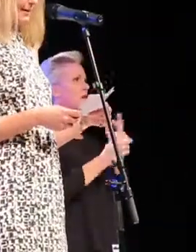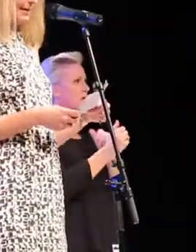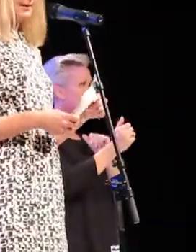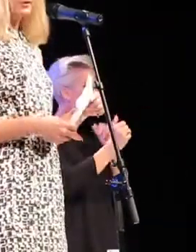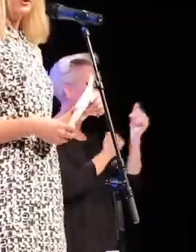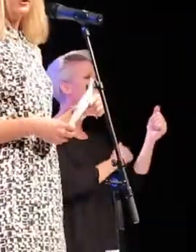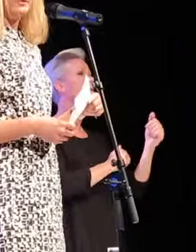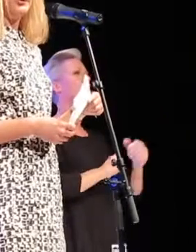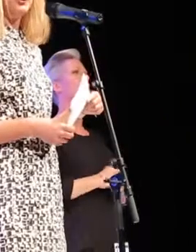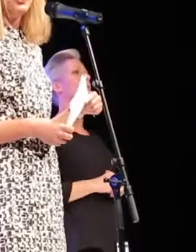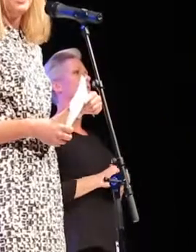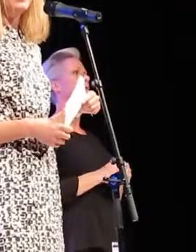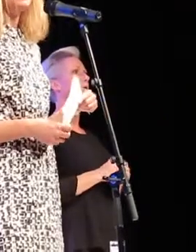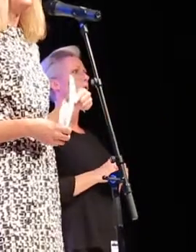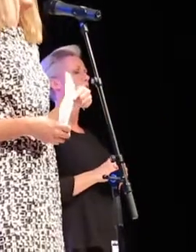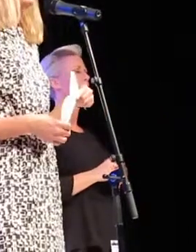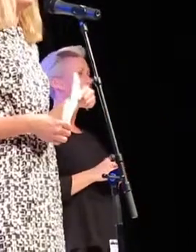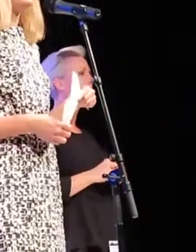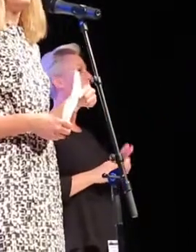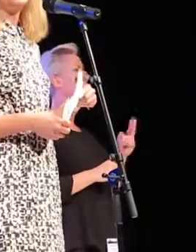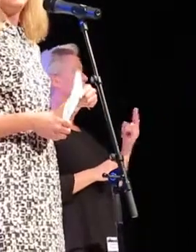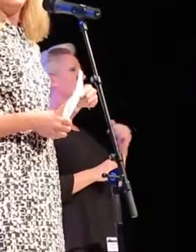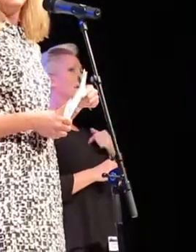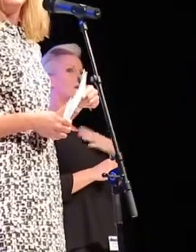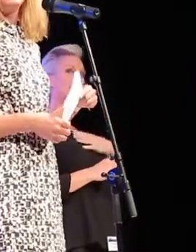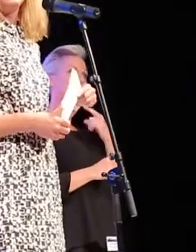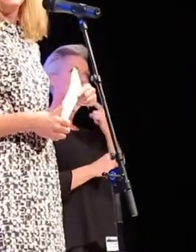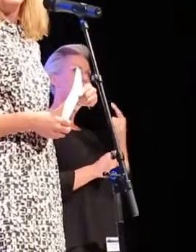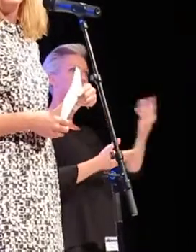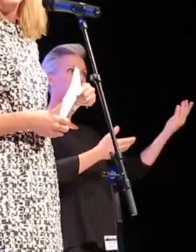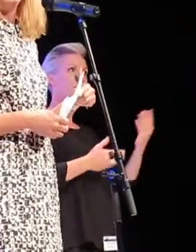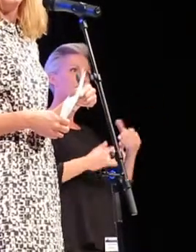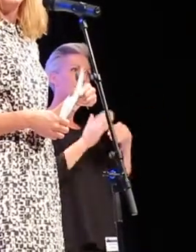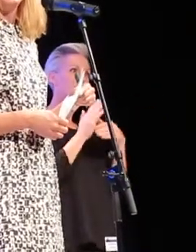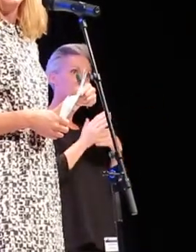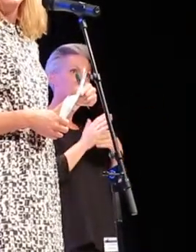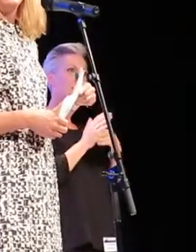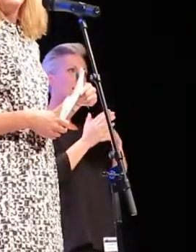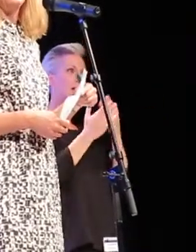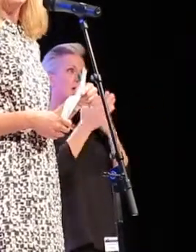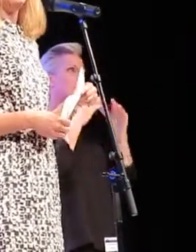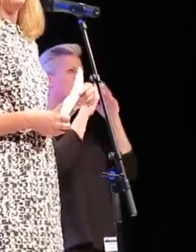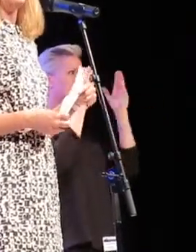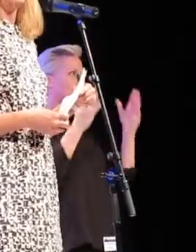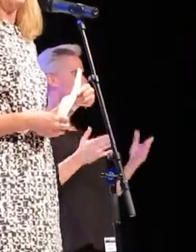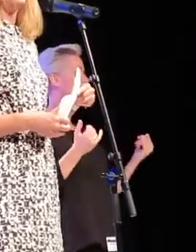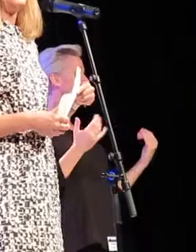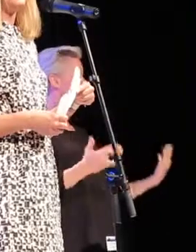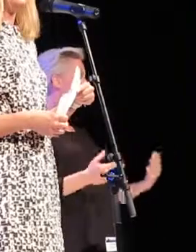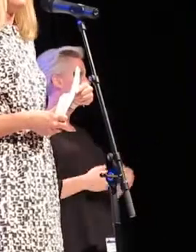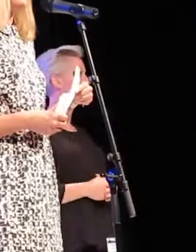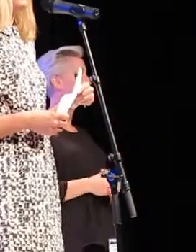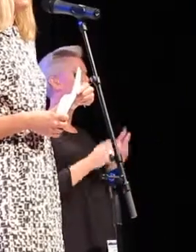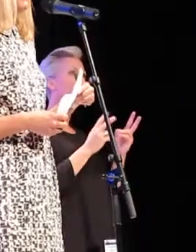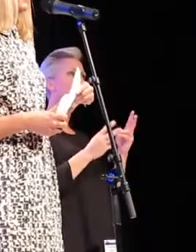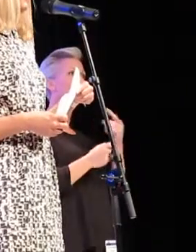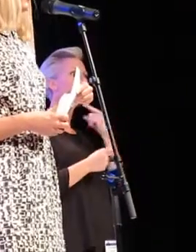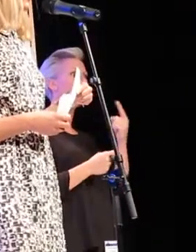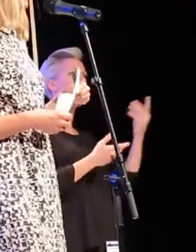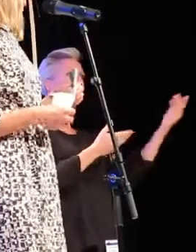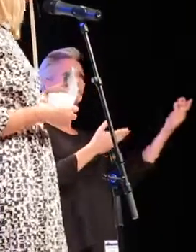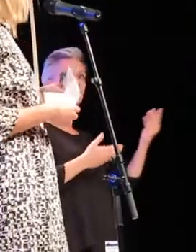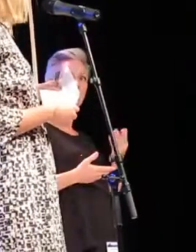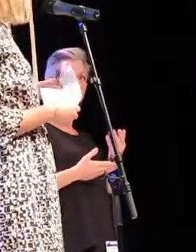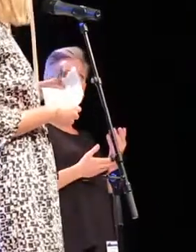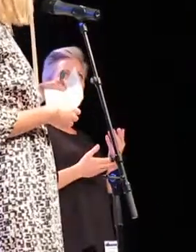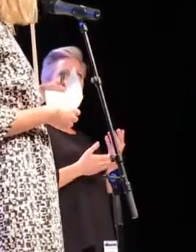Så med de orden så vill jag hälsa er välkomna idag till Klimathuset. Och jag vill också då hälsa välkommen